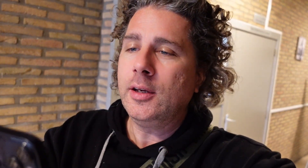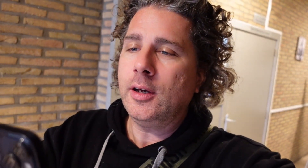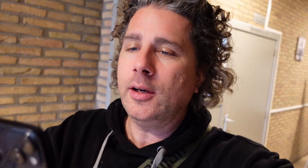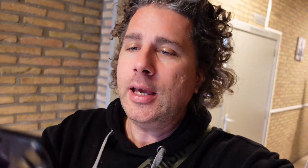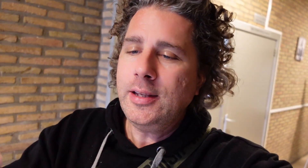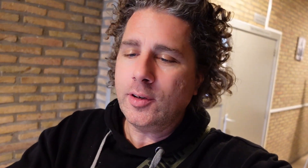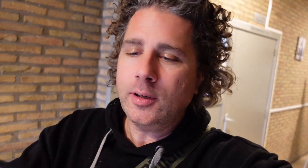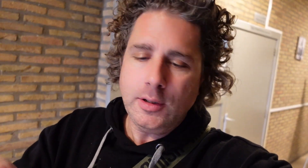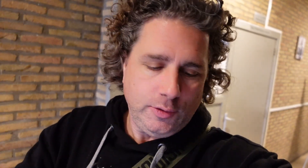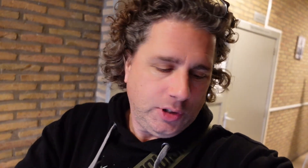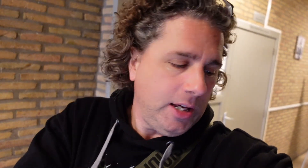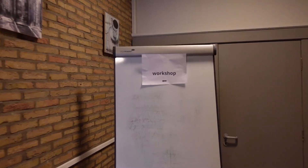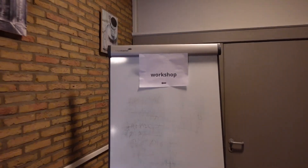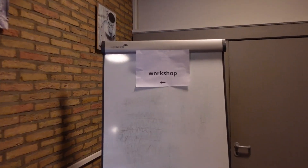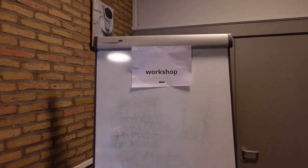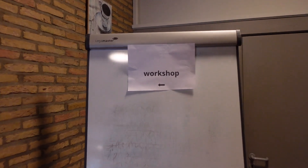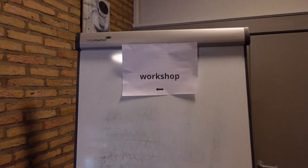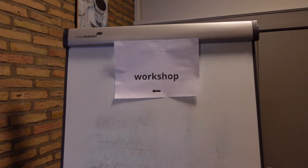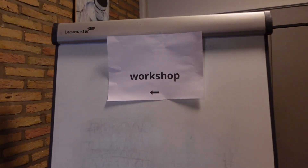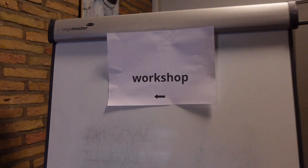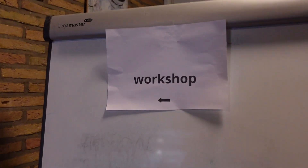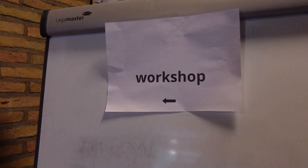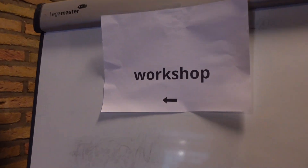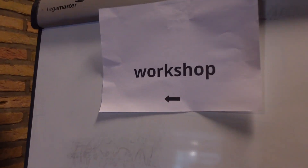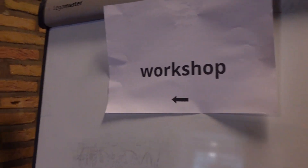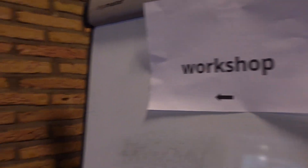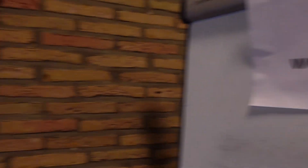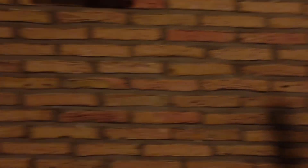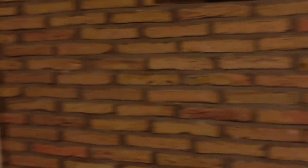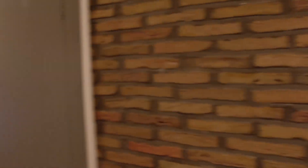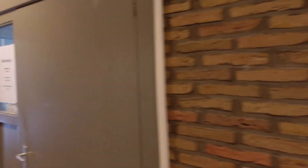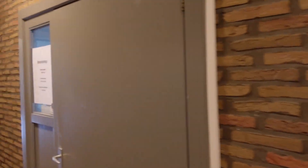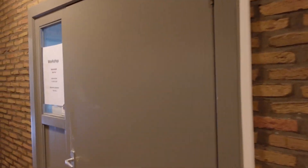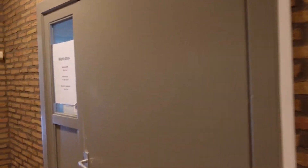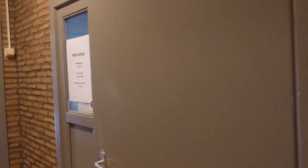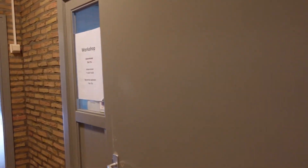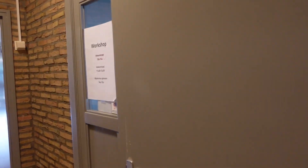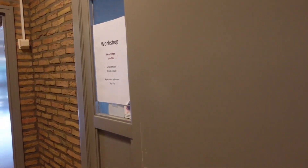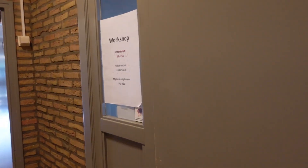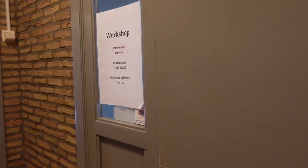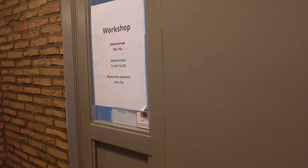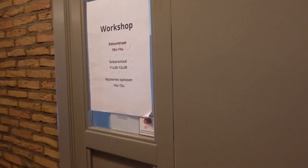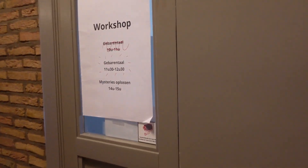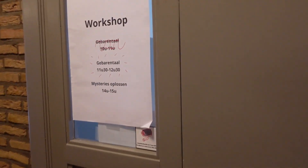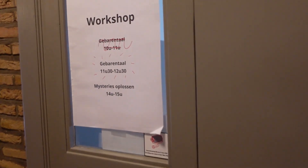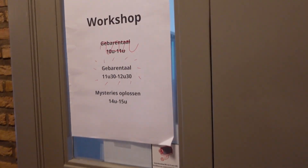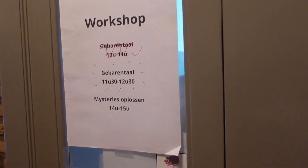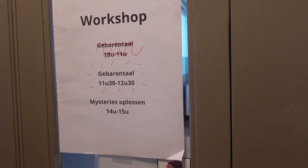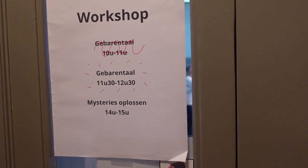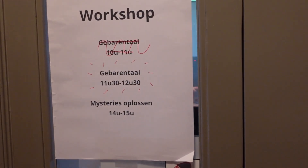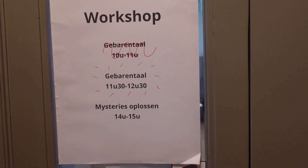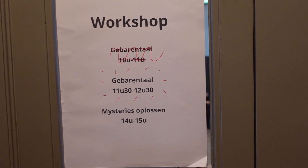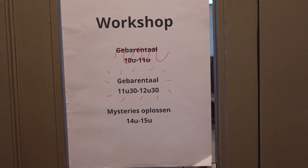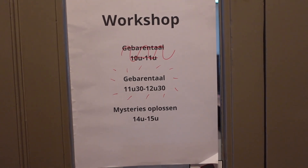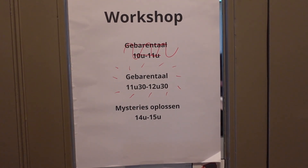eh eten drinken voor spel zoeken raadsel locatie Geocaching natuurlijk